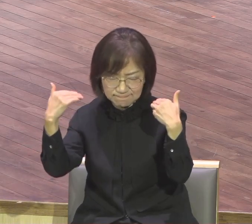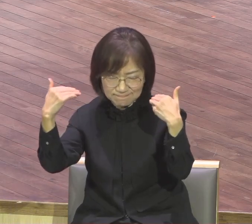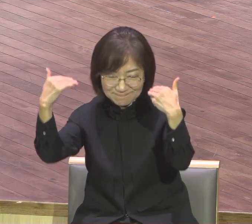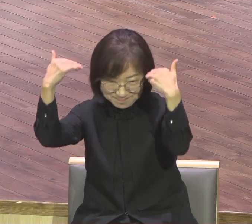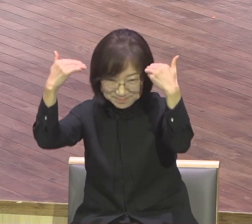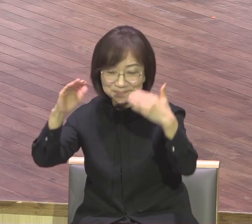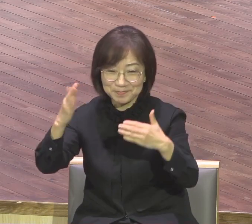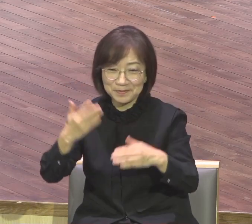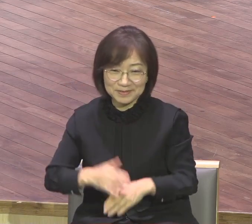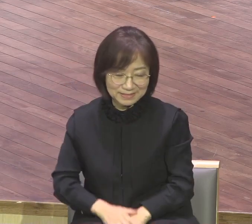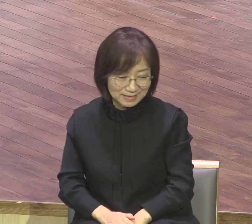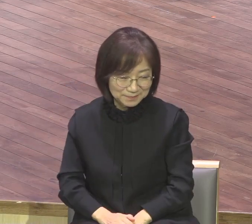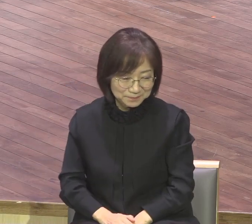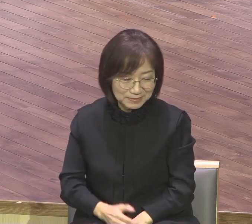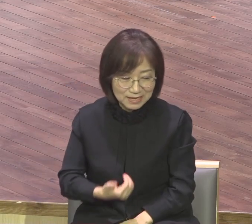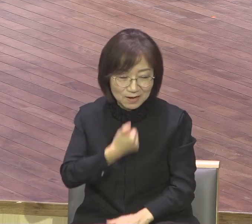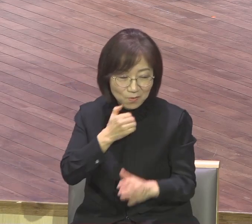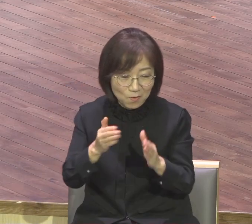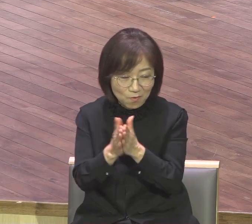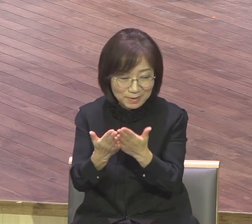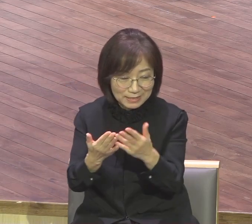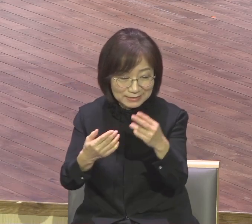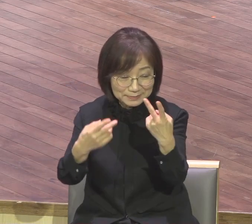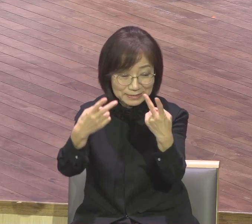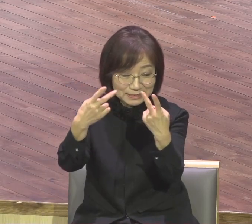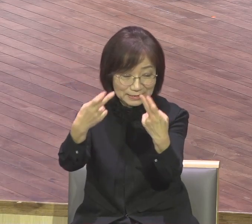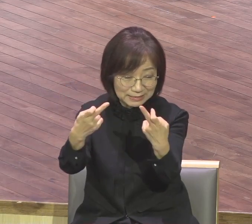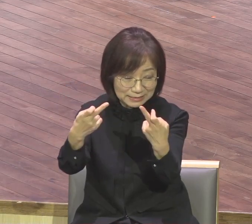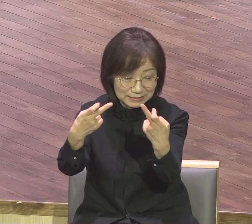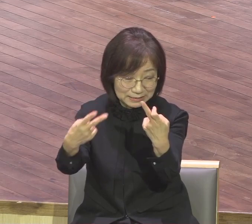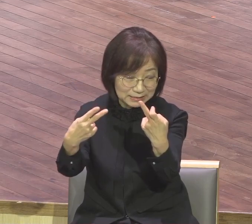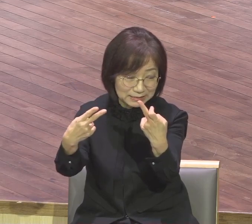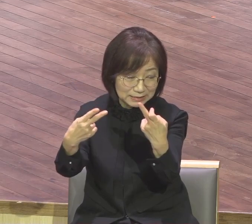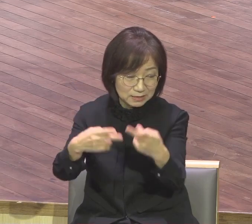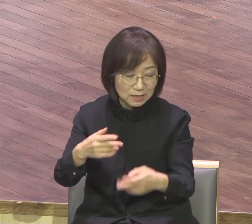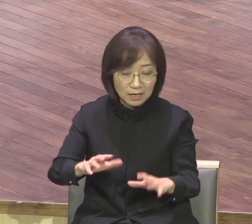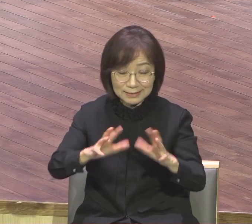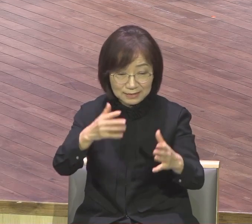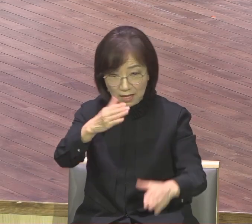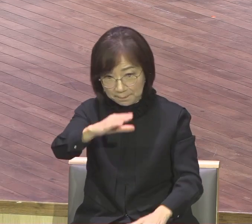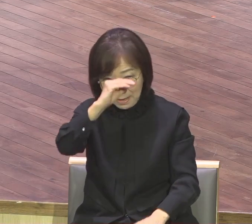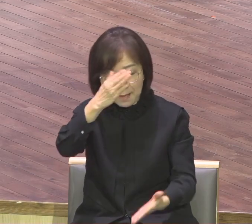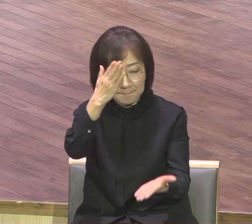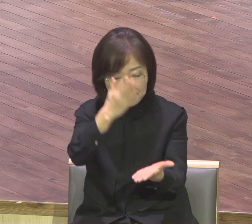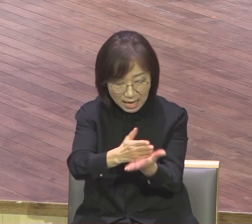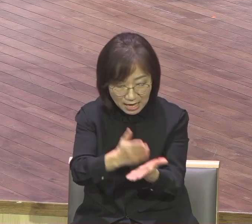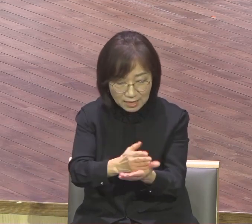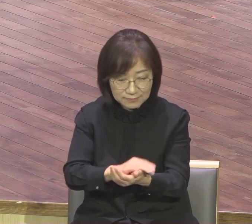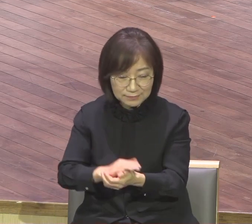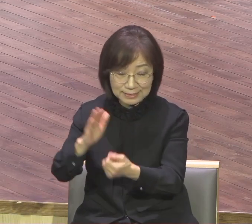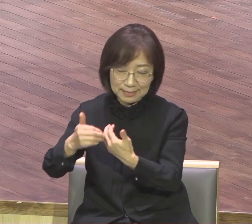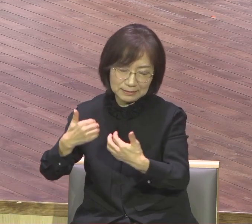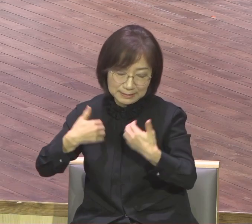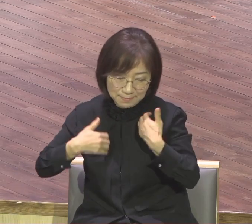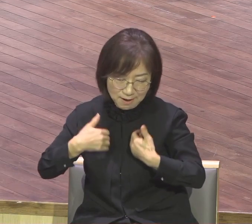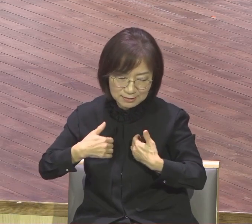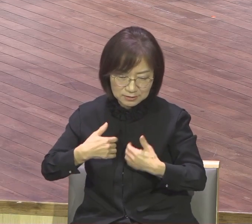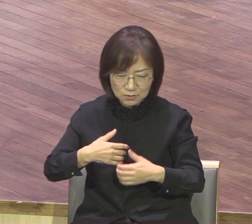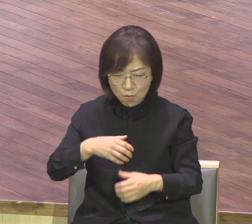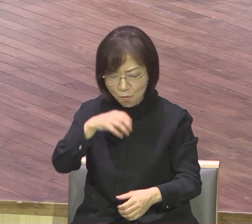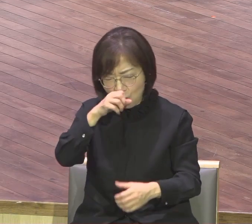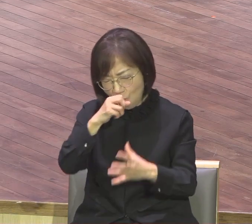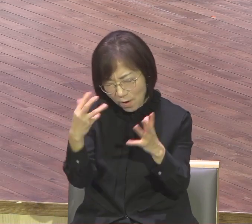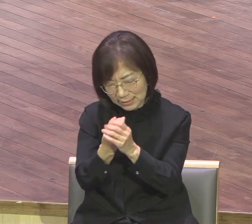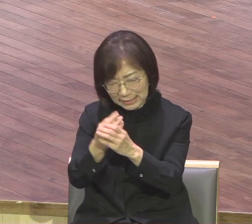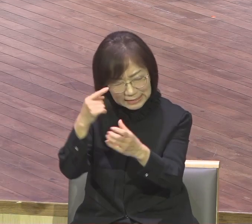12장 2절에 보면 너희는 이 세대를 본받지 말고 오직 마음을 새롭게 함으로 변화를 받아 하나님의 선하시고 기뻐하시고 온전하신 뜻이